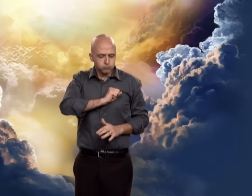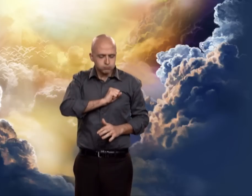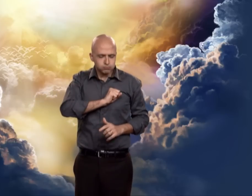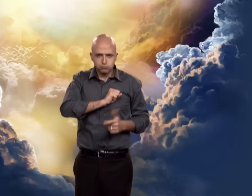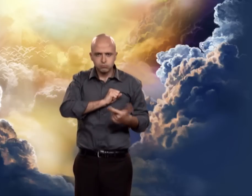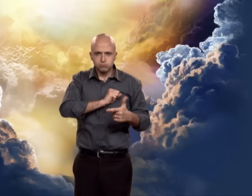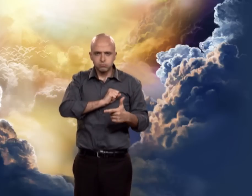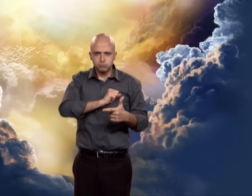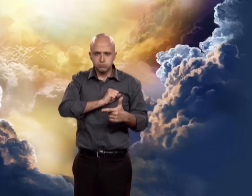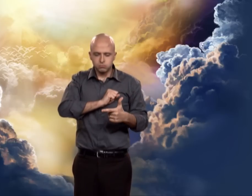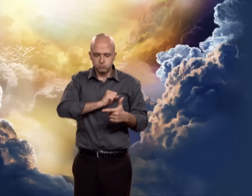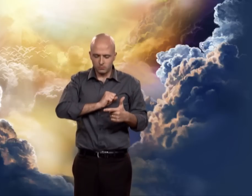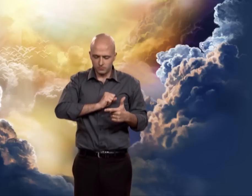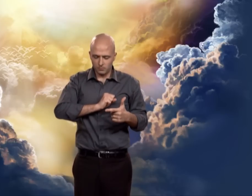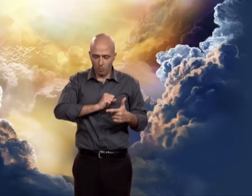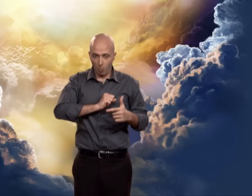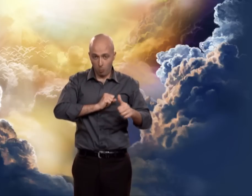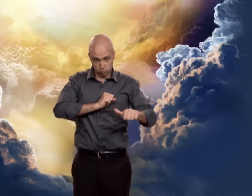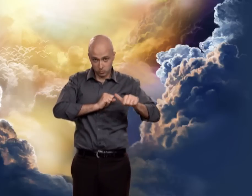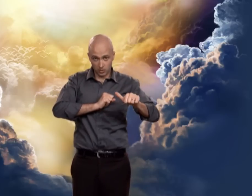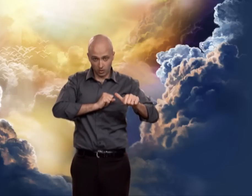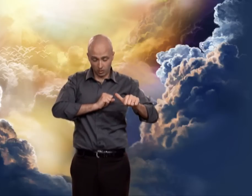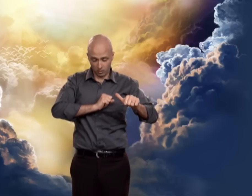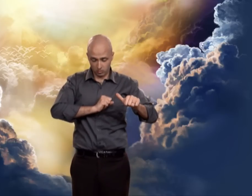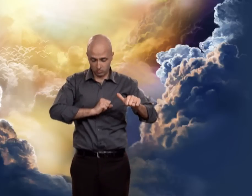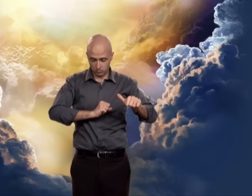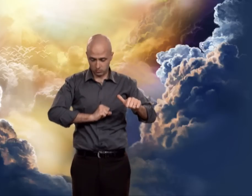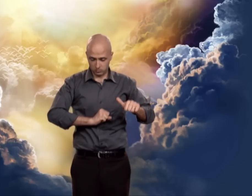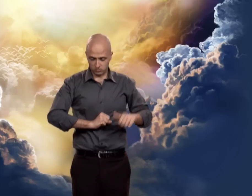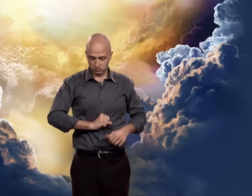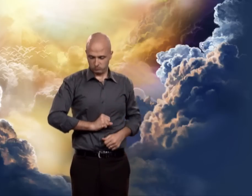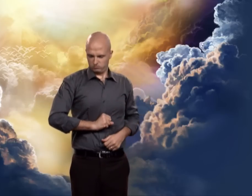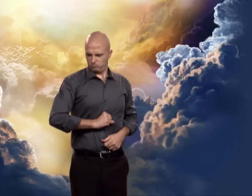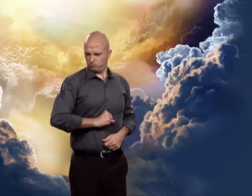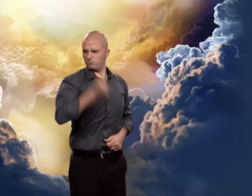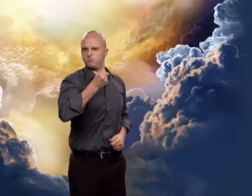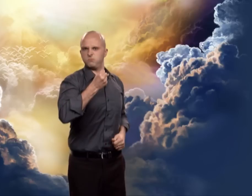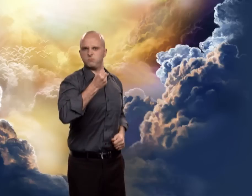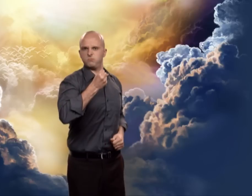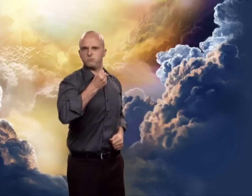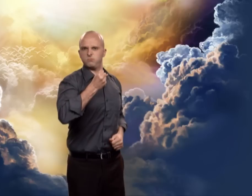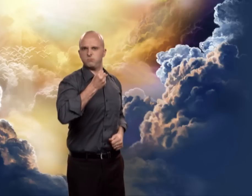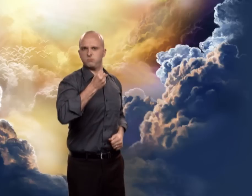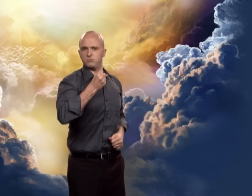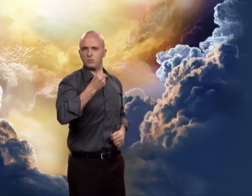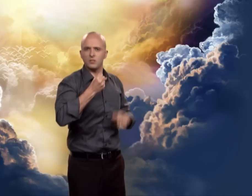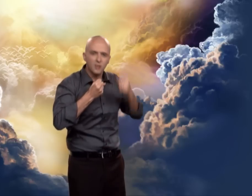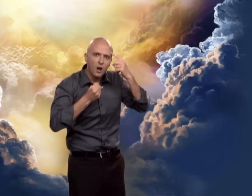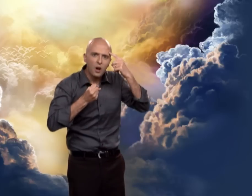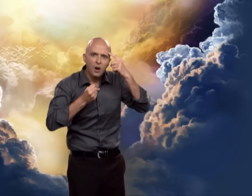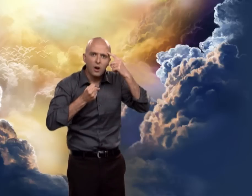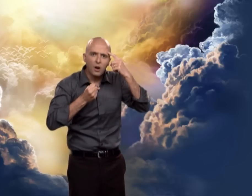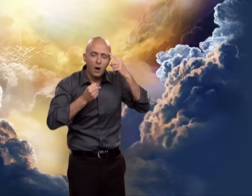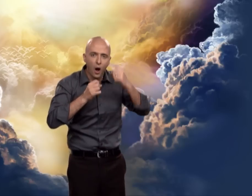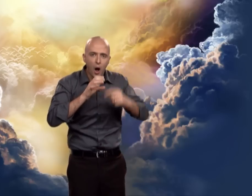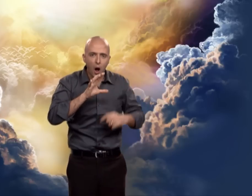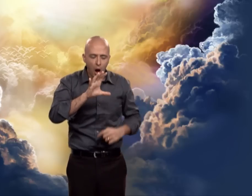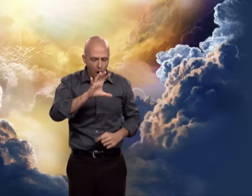Que mente imparcial, contudo, é capaz de ver sabedoria ou justiça nessa falsa teoria? Ao entrarem no